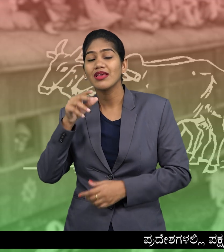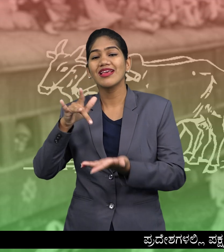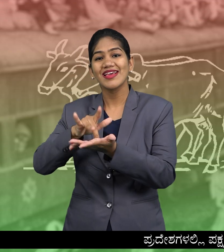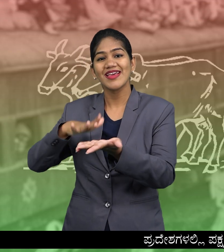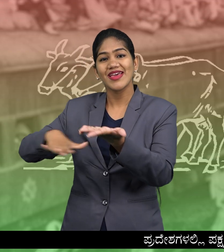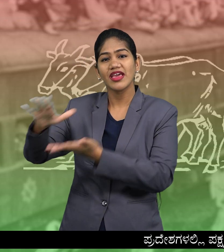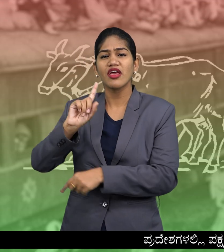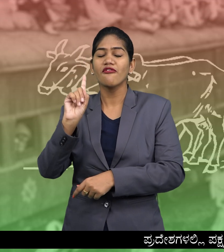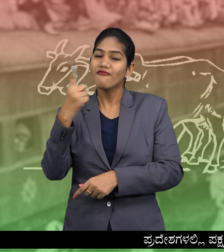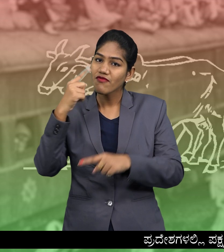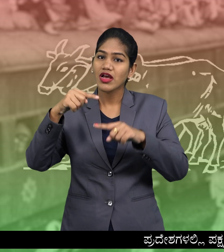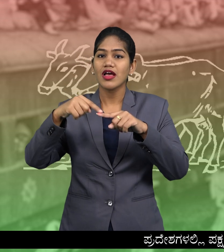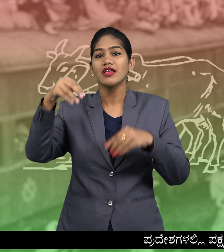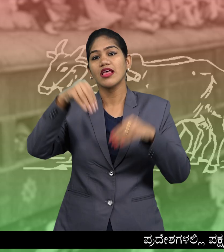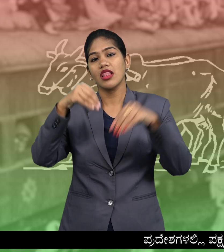ನೀಡಿತು.